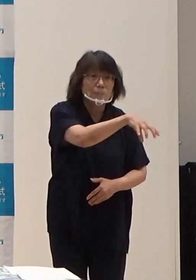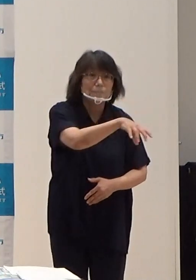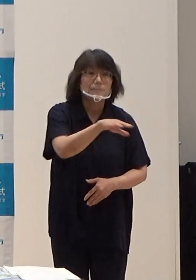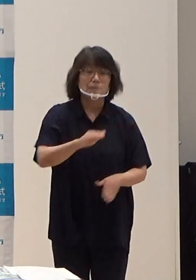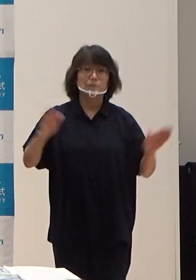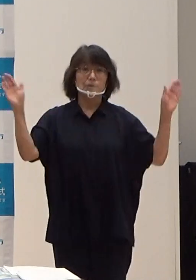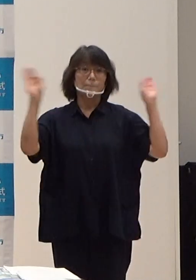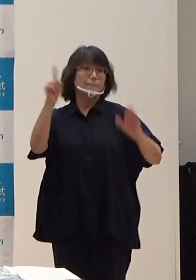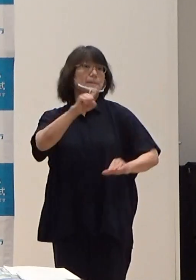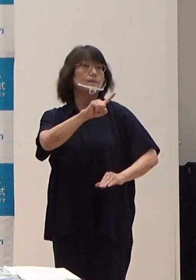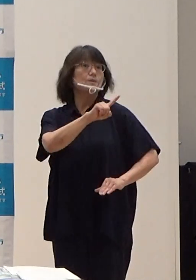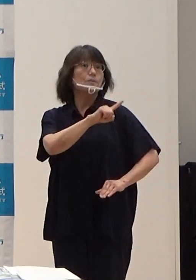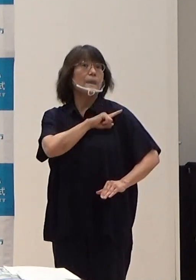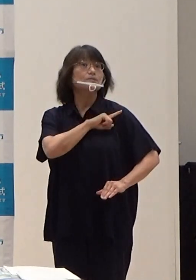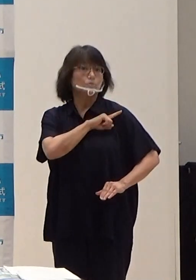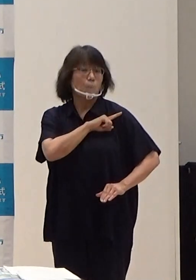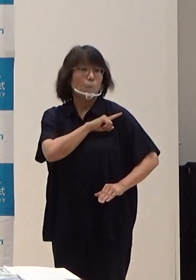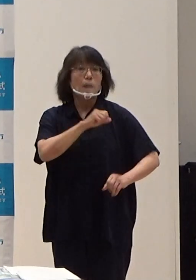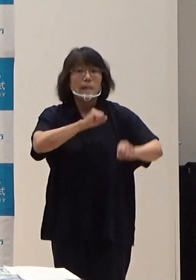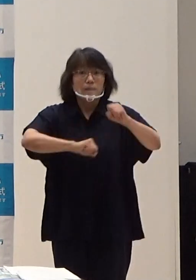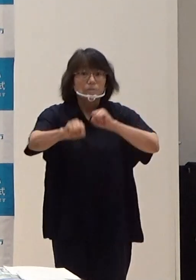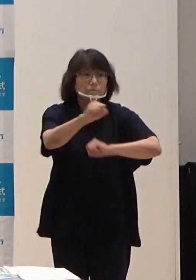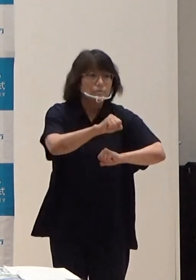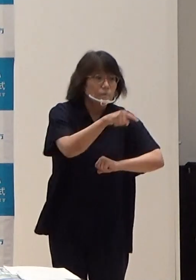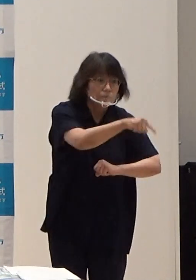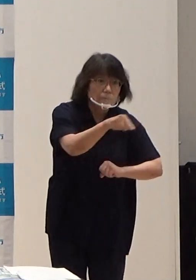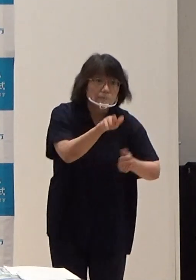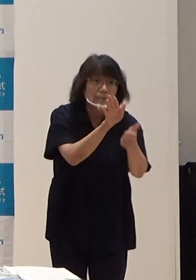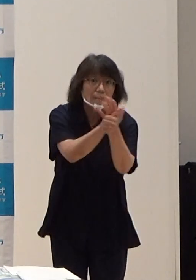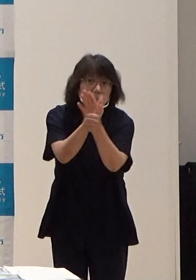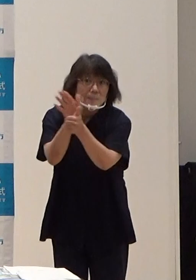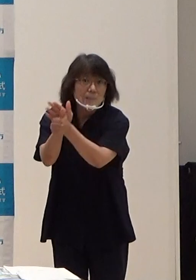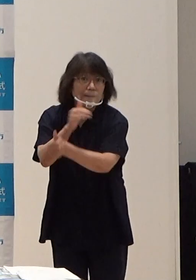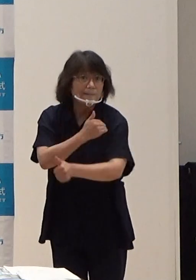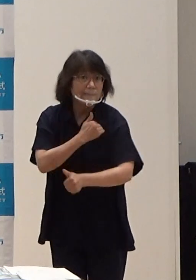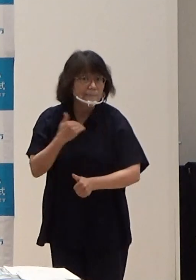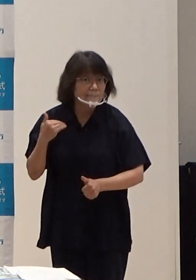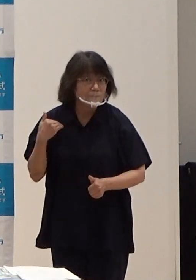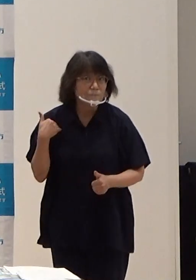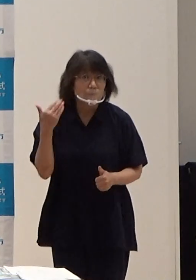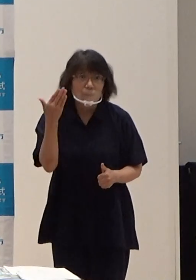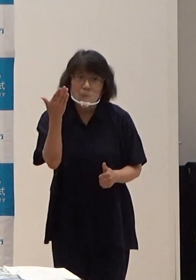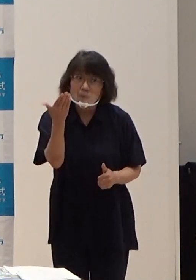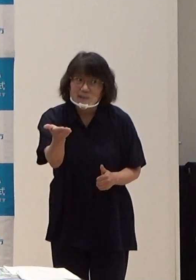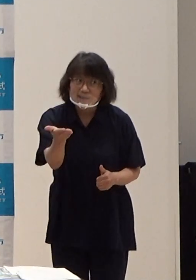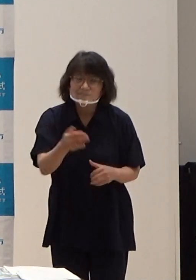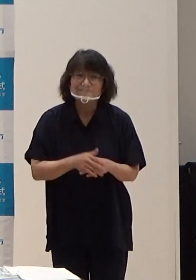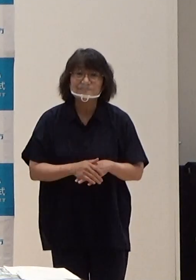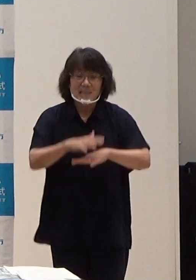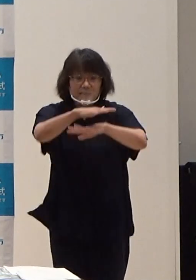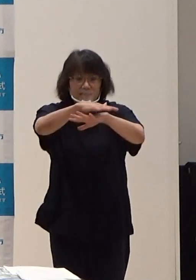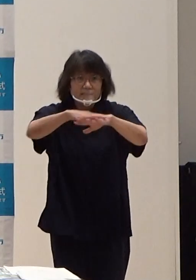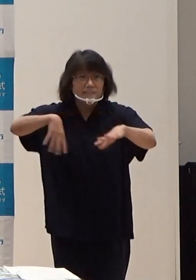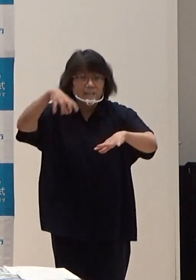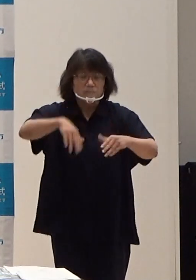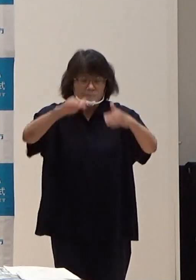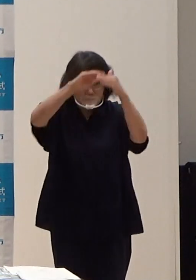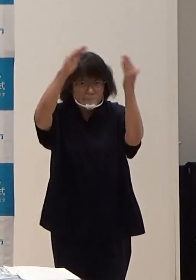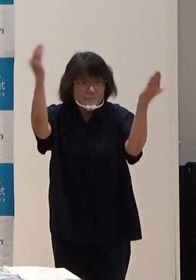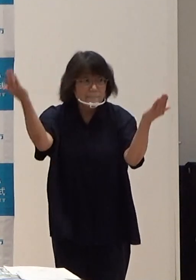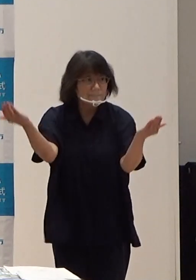どのように貢献できるかということで、市役所を挙げてですね、